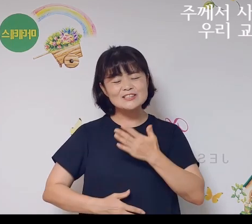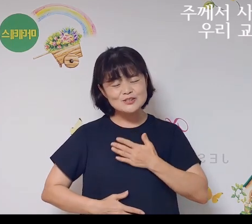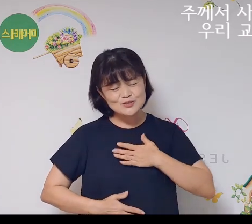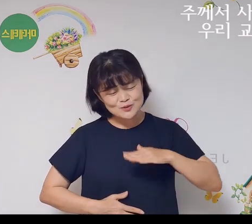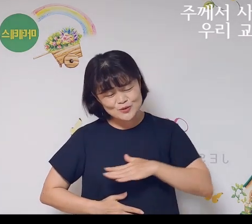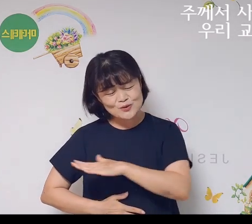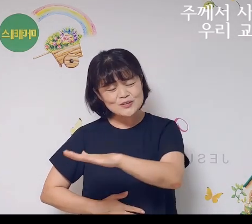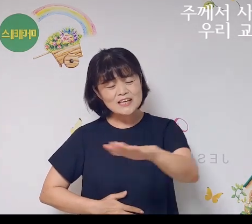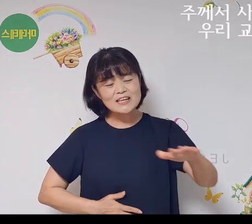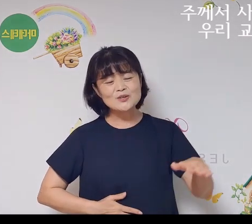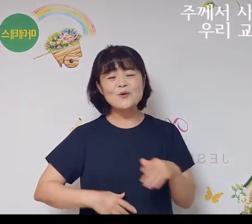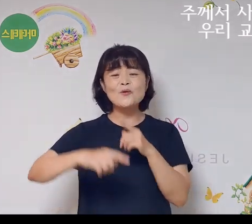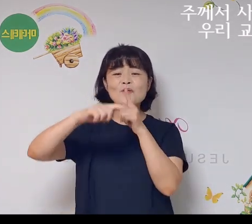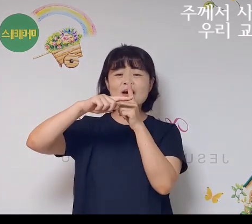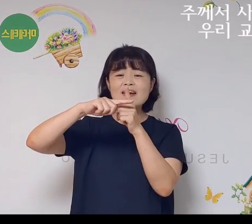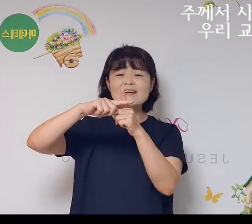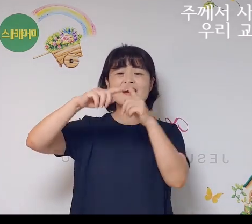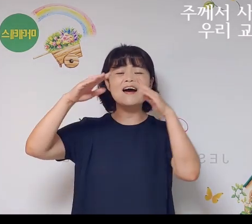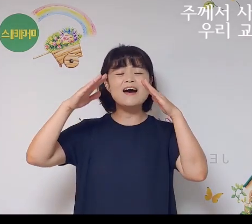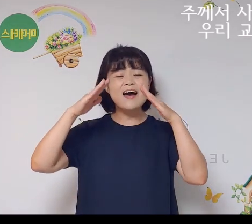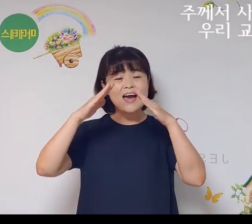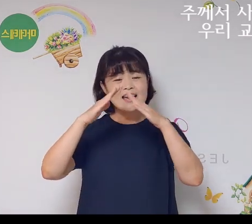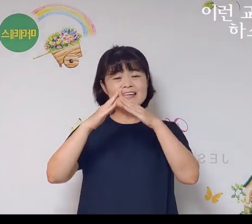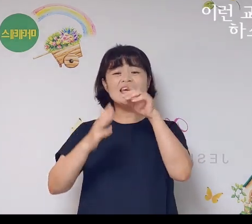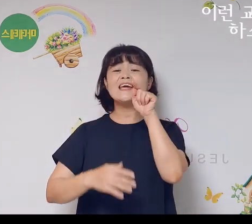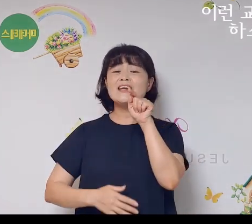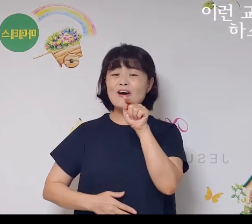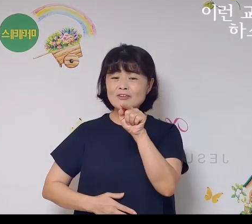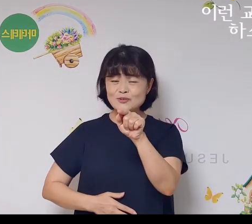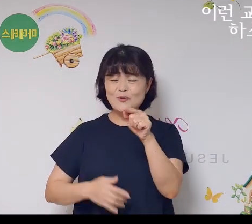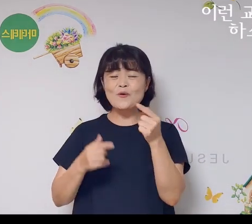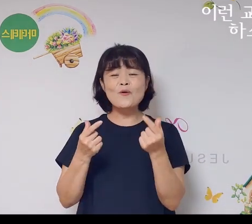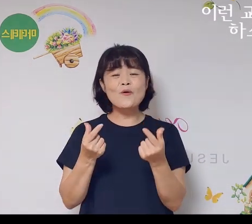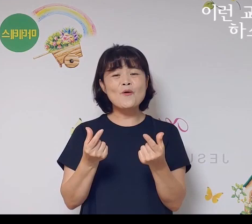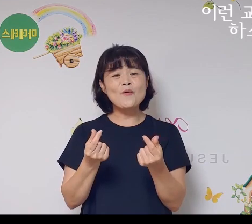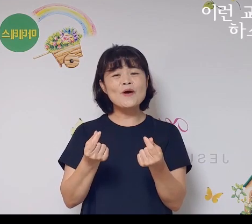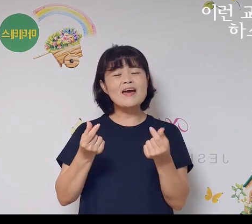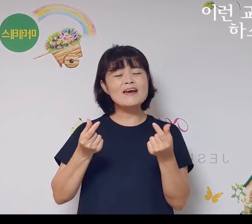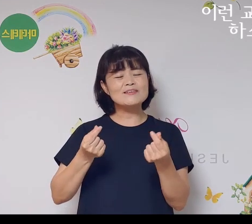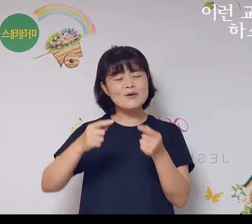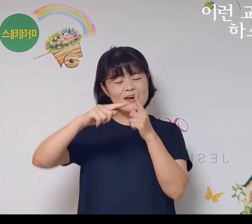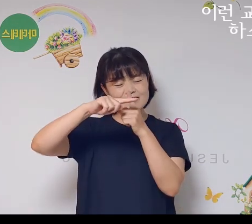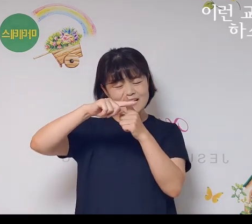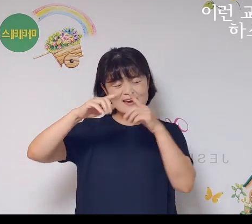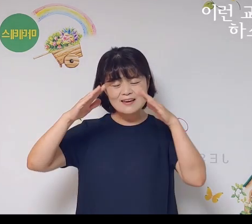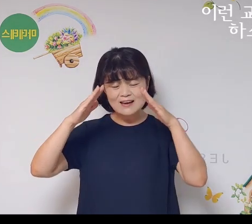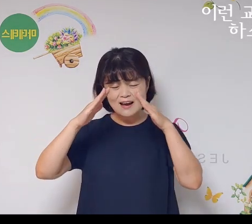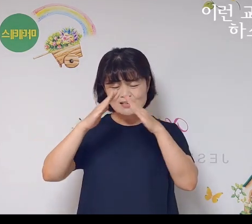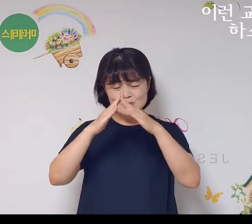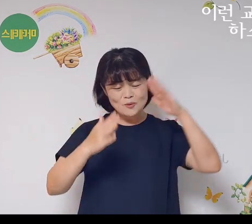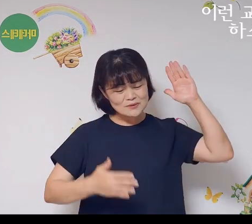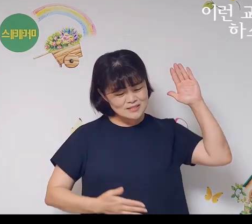사랑하는 우리 교회가 이런 교회 되게